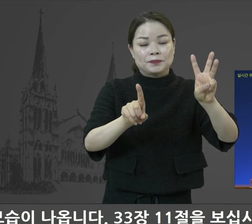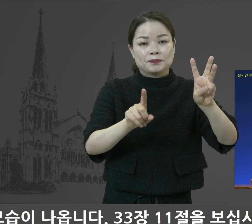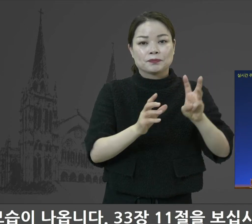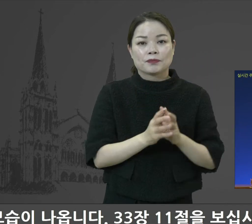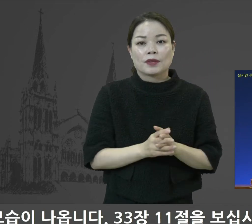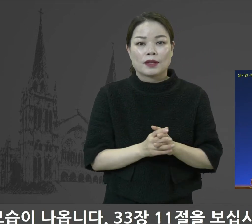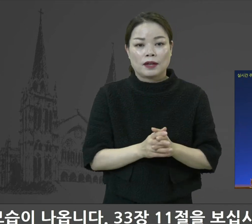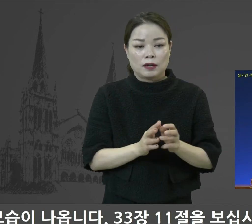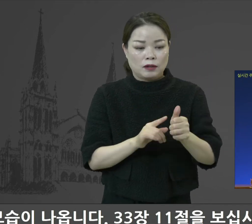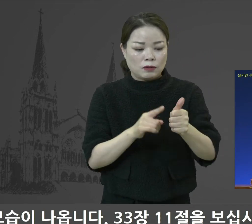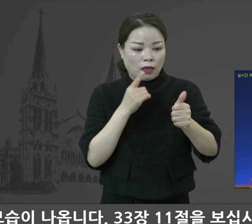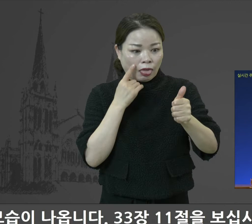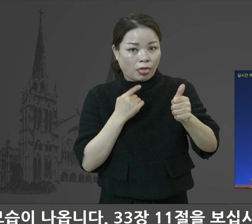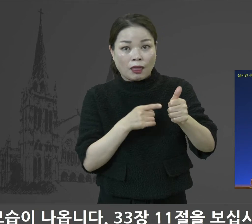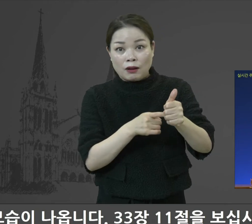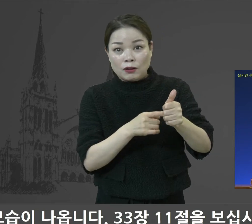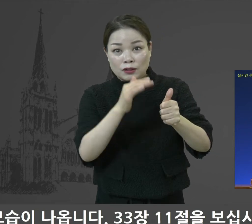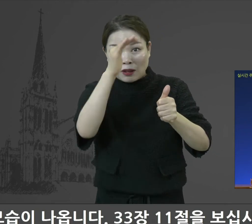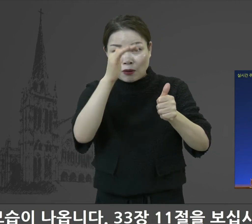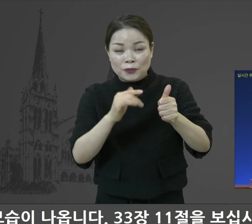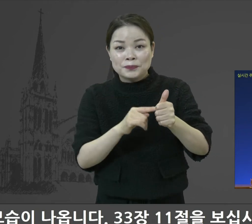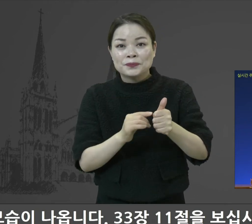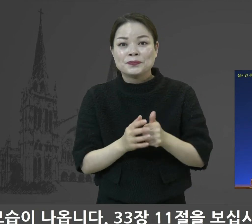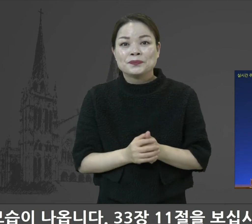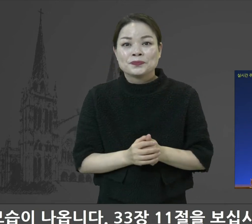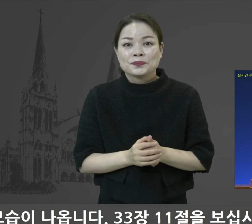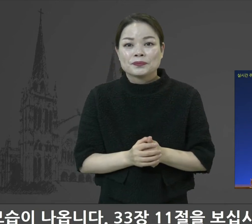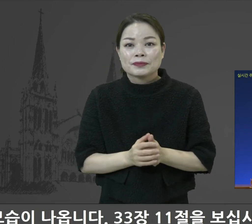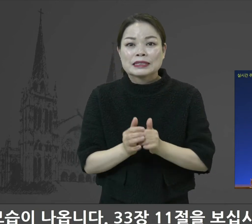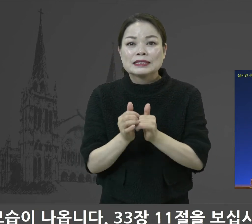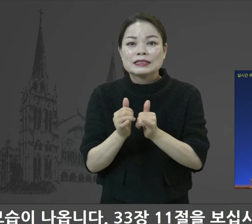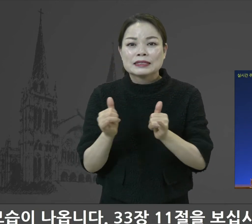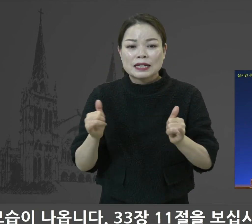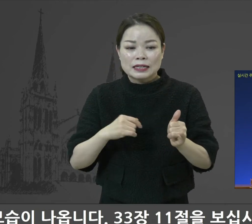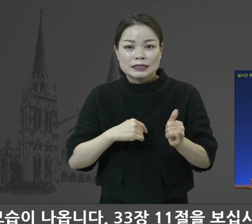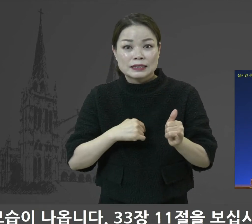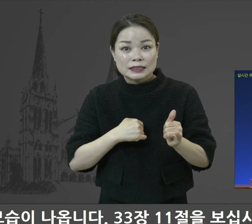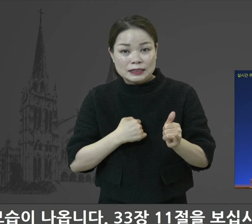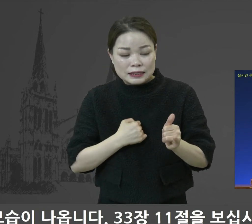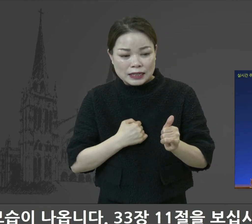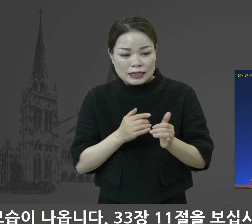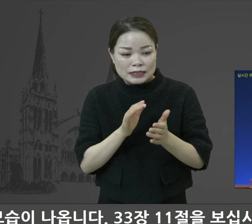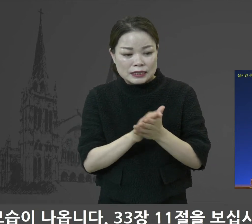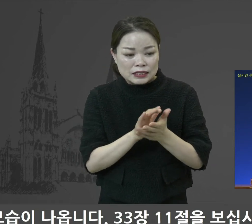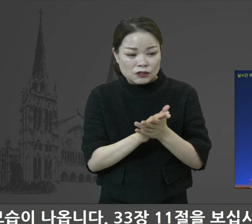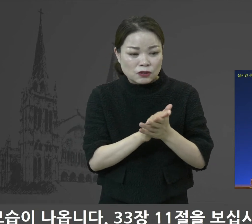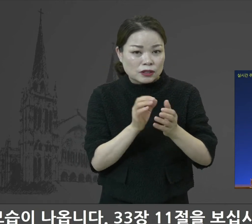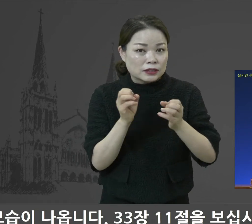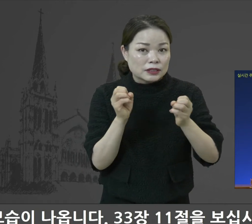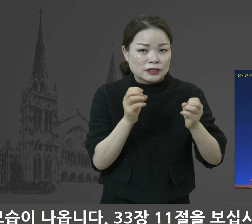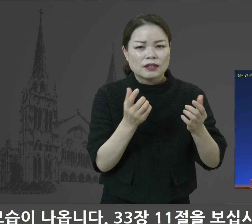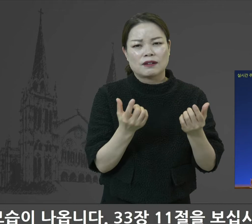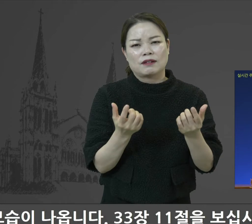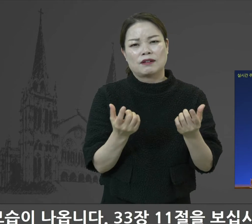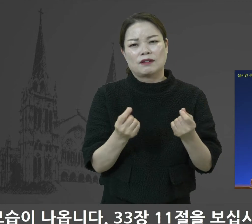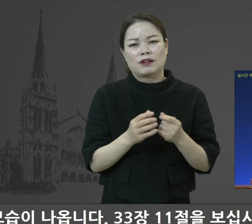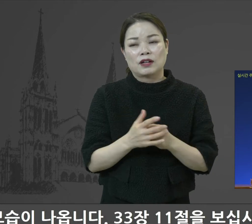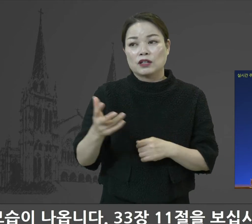이유가 나타나고 있습니다. 11절 같이 읽겠습니다. 사람이 자기의 친구와 이야기함